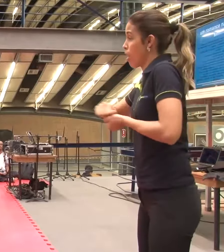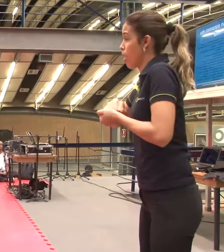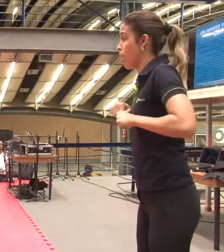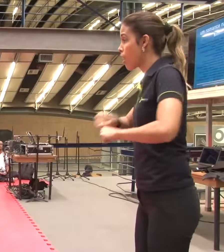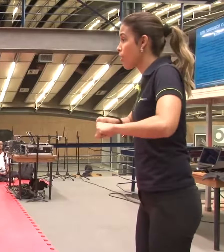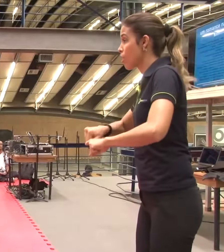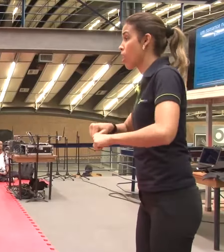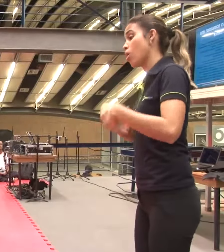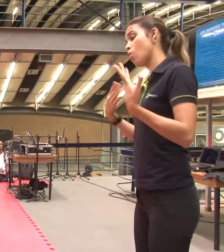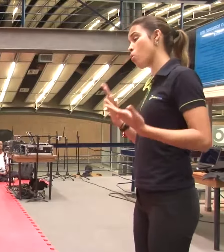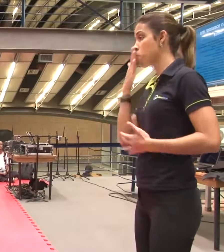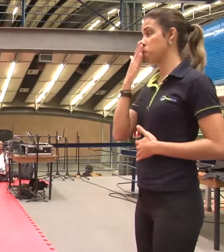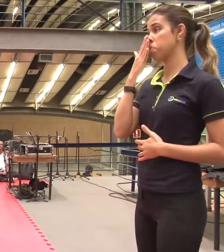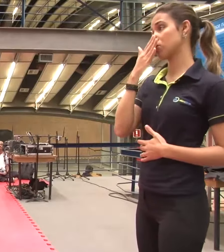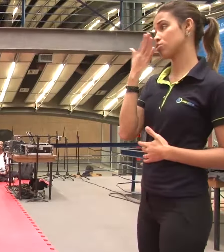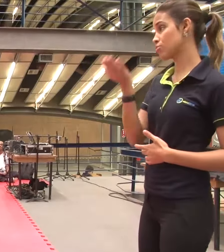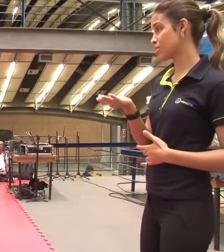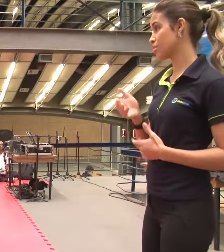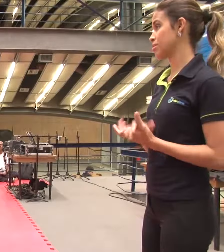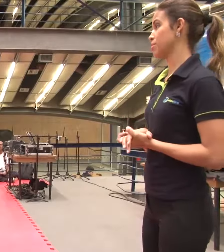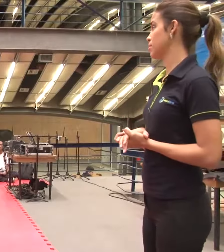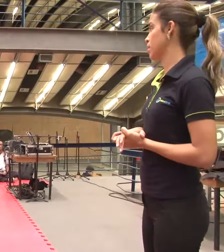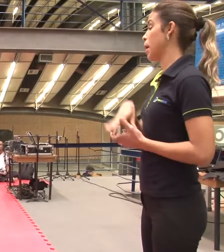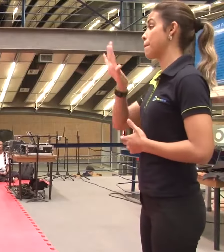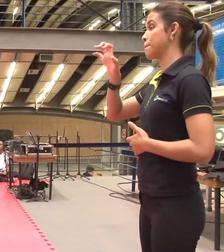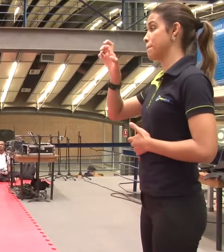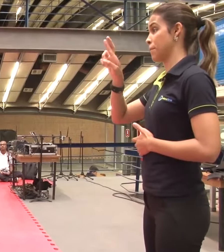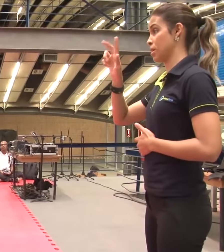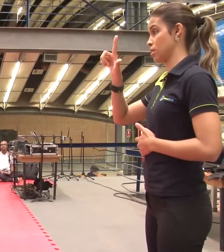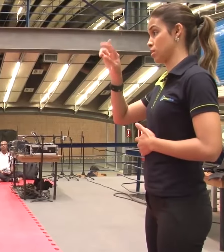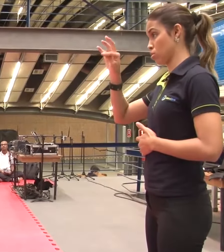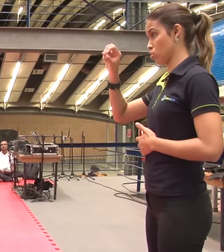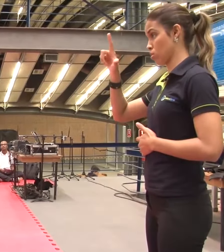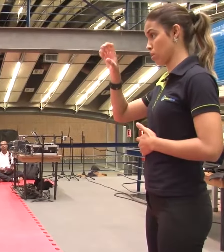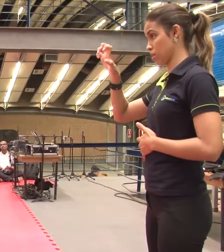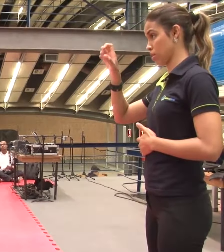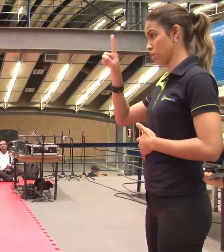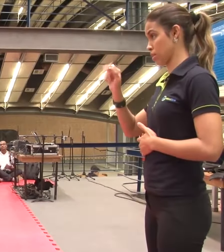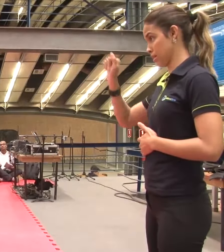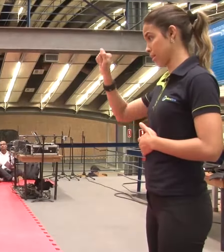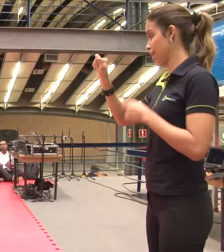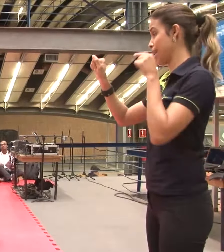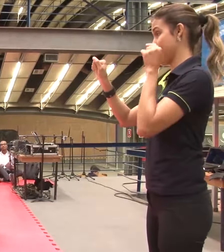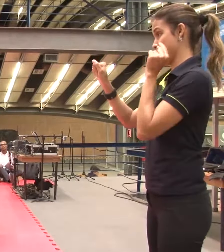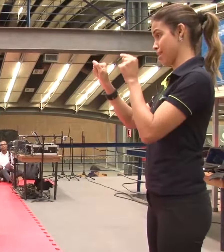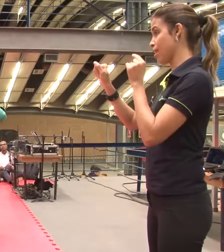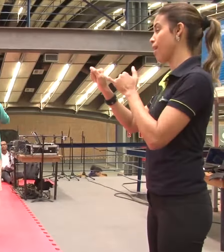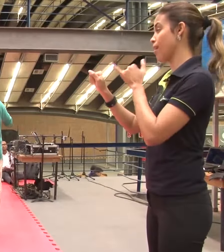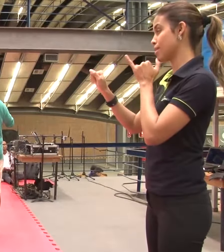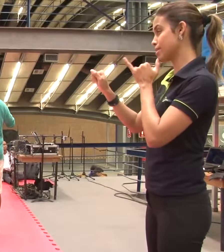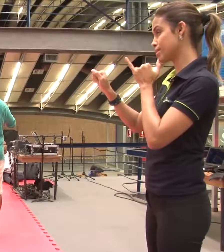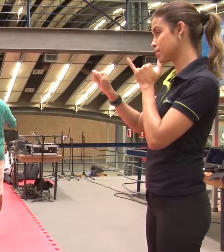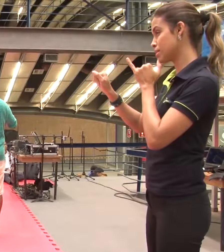ou eu me prostituo. A Bertoleza é o exemplo mais material